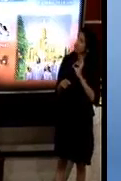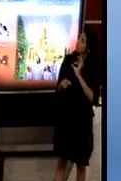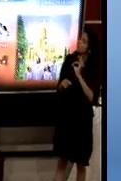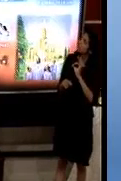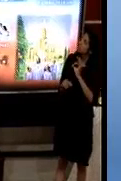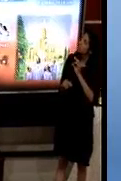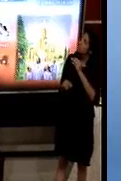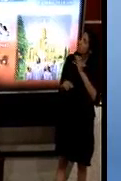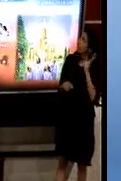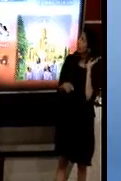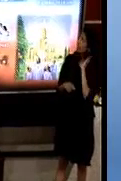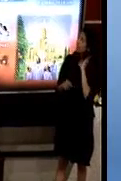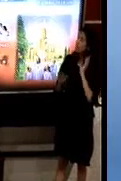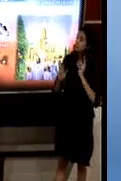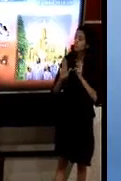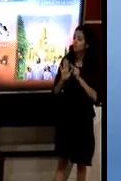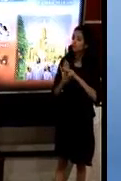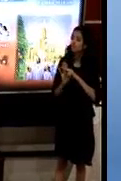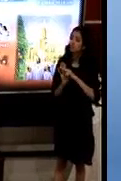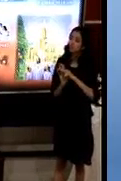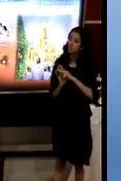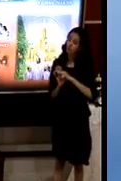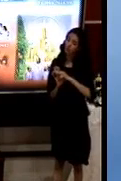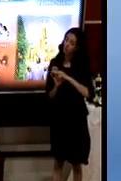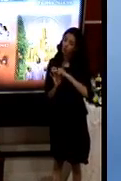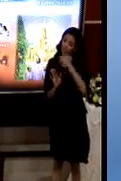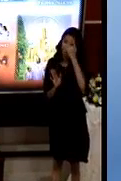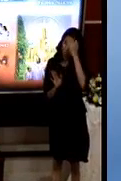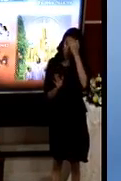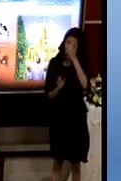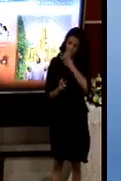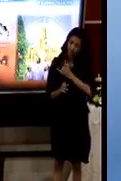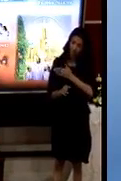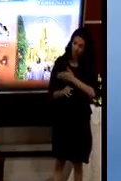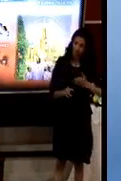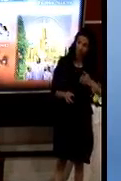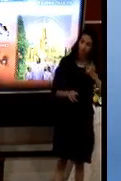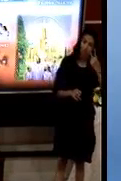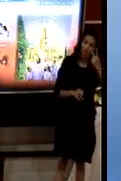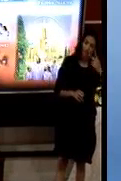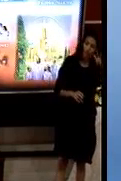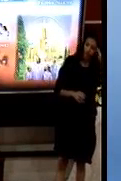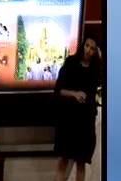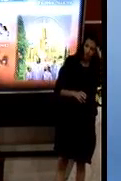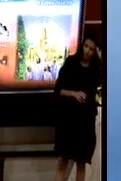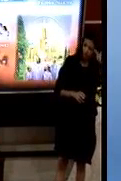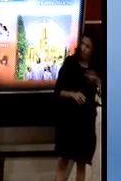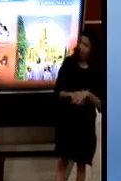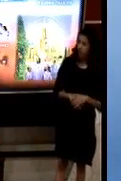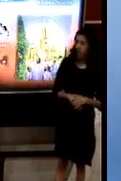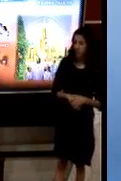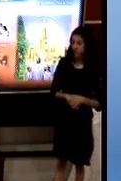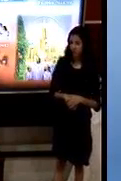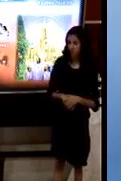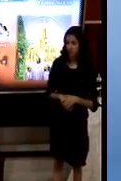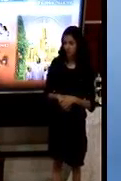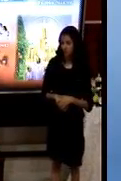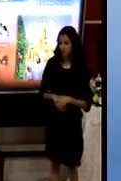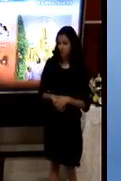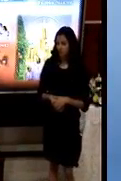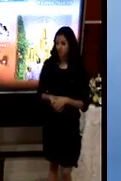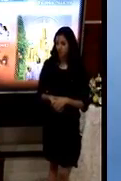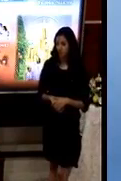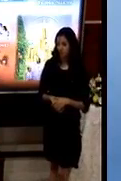corresponde solamente a las Biblias edición 2000. Porque en tu Biblia, Víctor, ¿en qué página aparece?